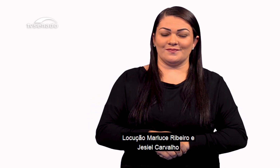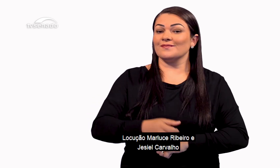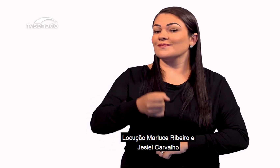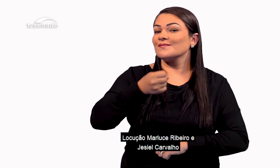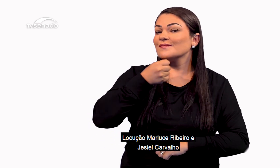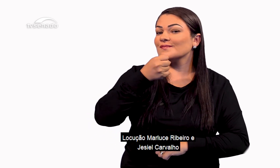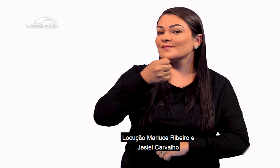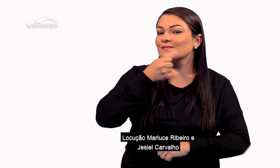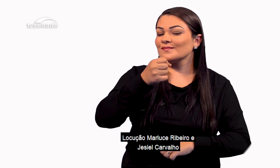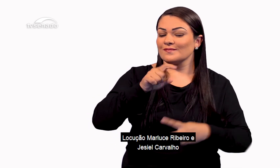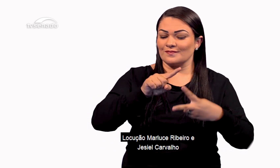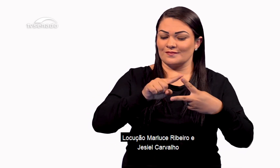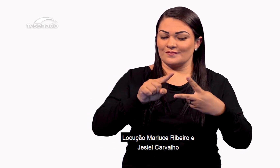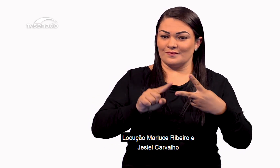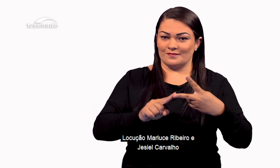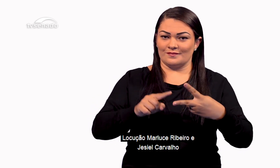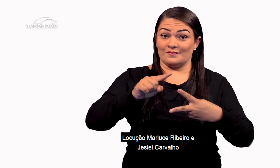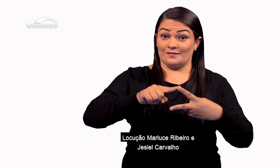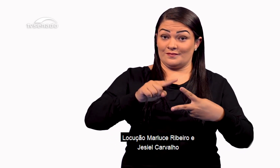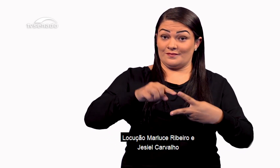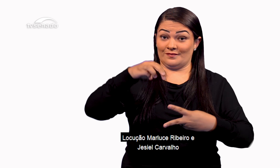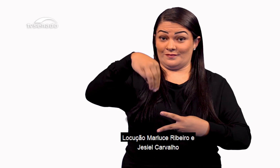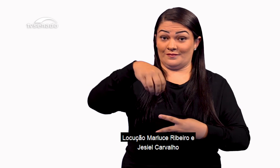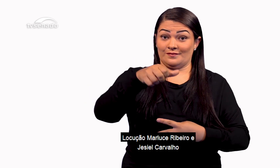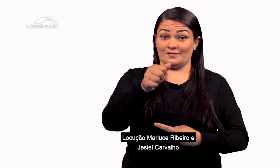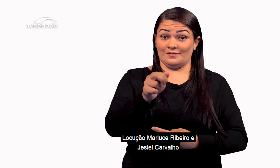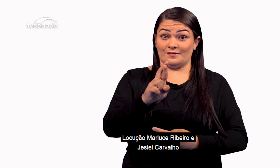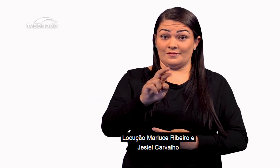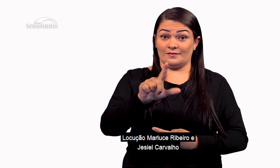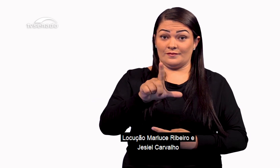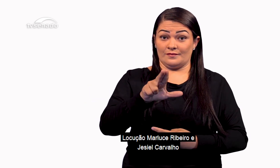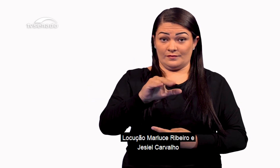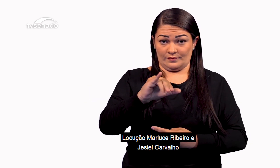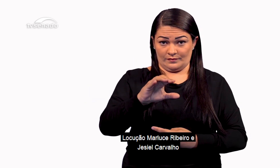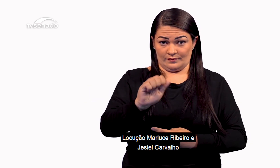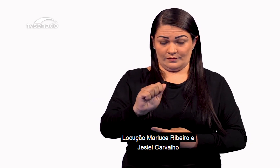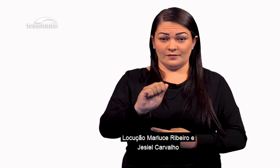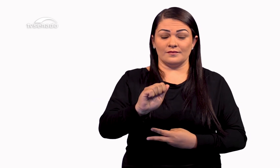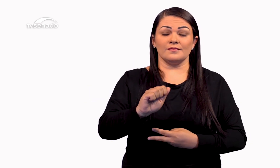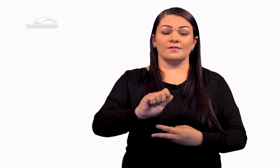a locução marluce ribeiro jesiel carvalho